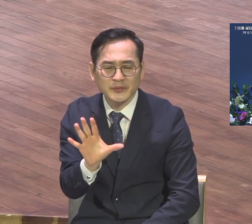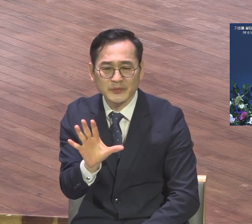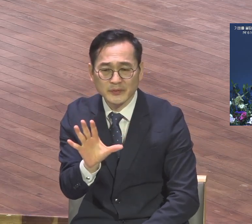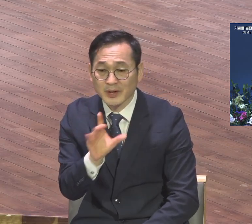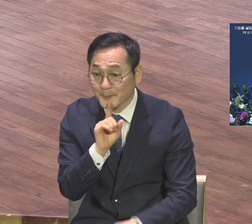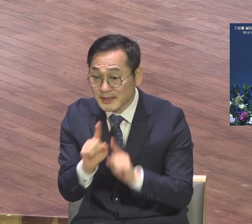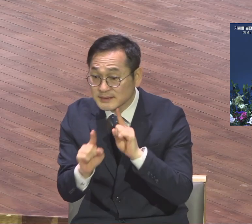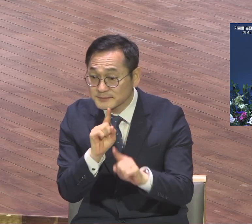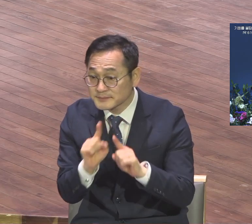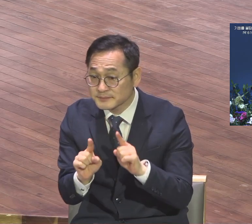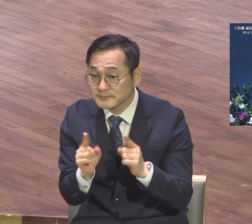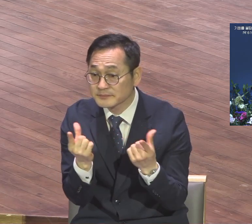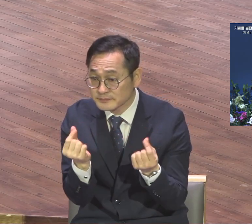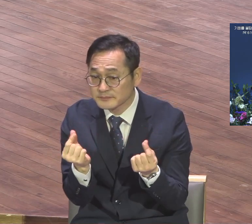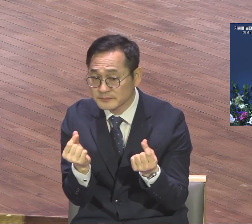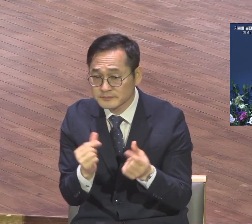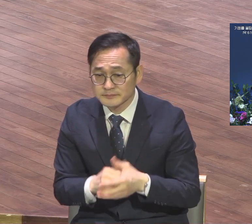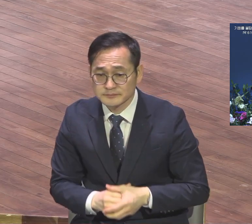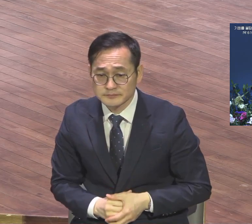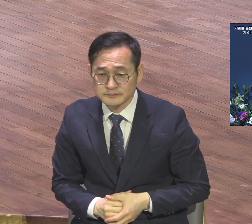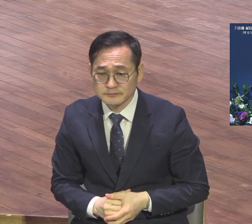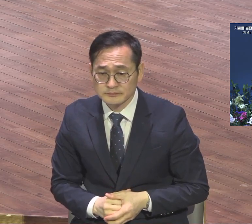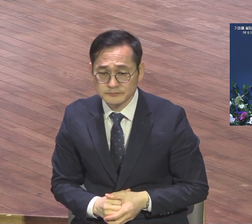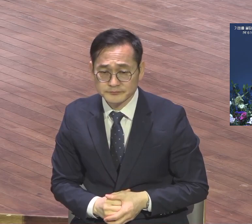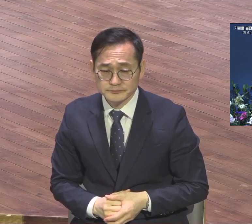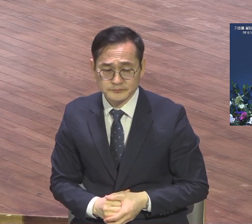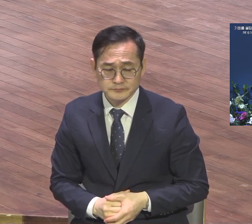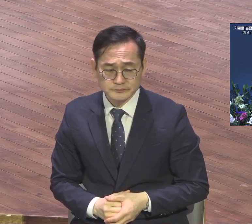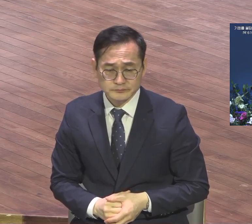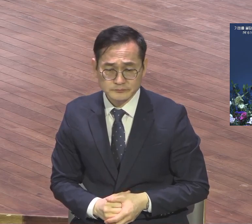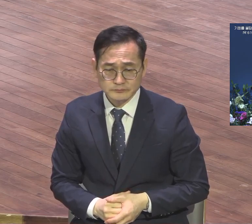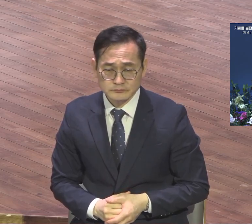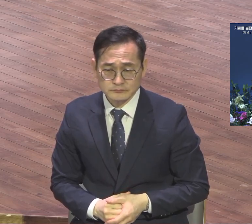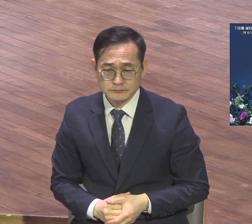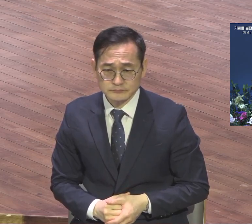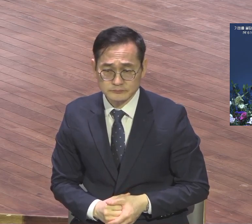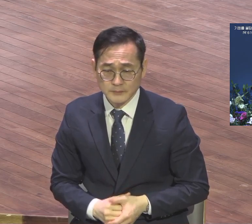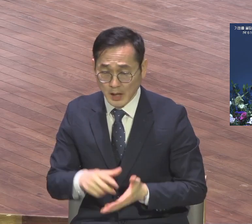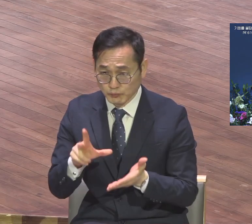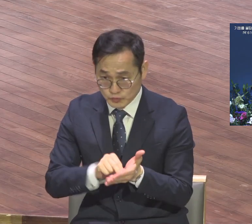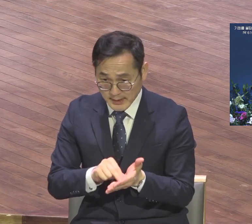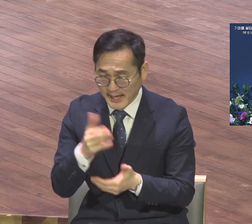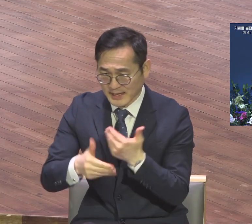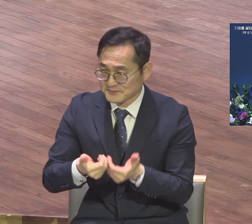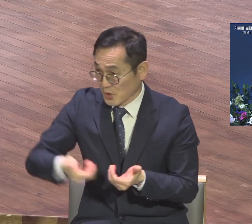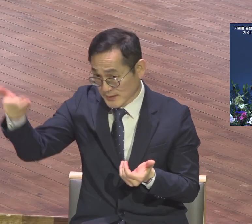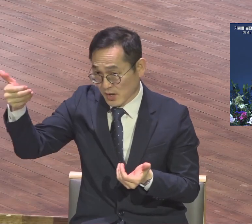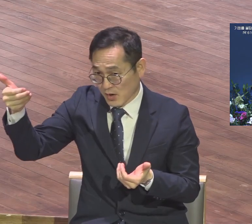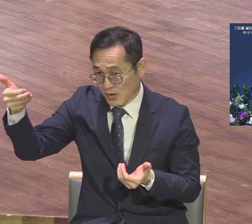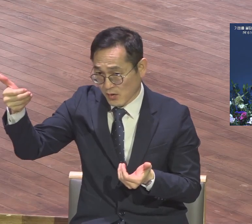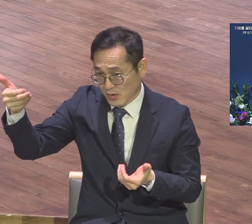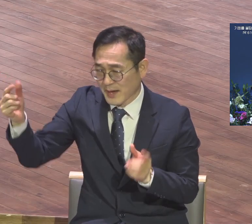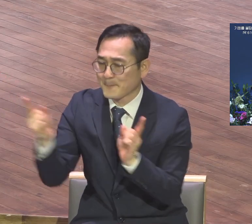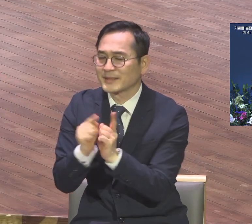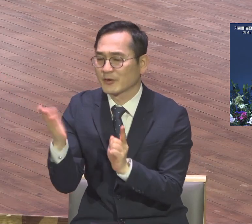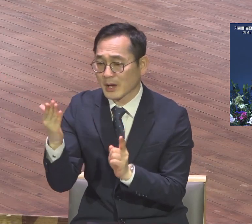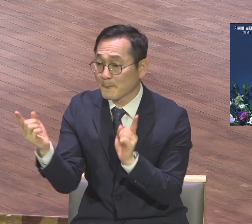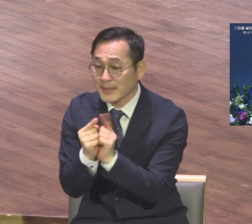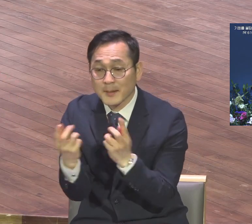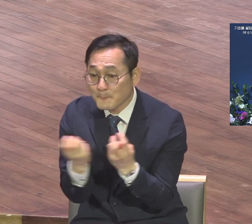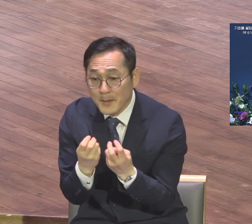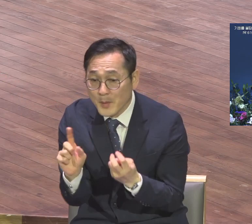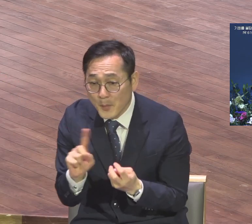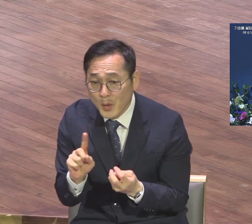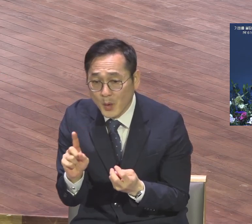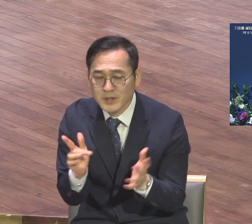아멘. 자, 그렇게 말씀할 답을, 문제 답 줬잖아요. 문제 떠났다 답 줬잖아요. 요한복음 14장